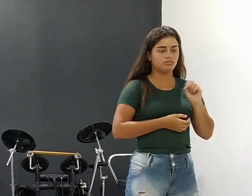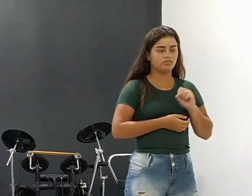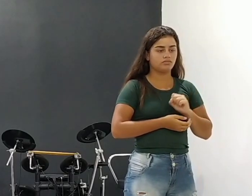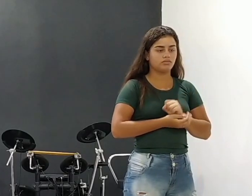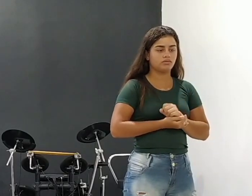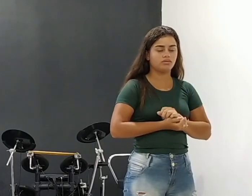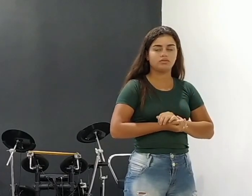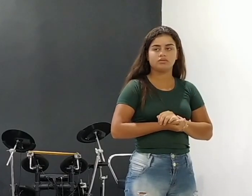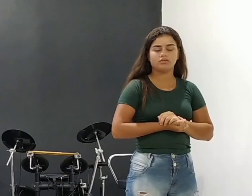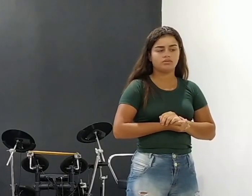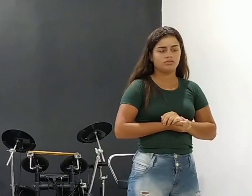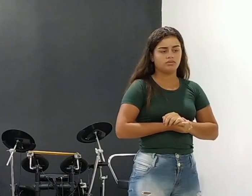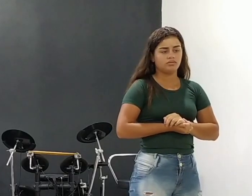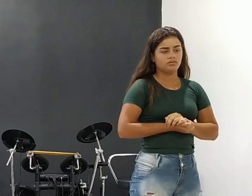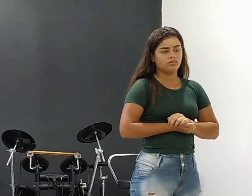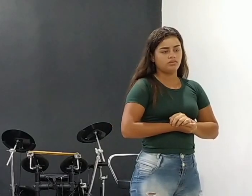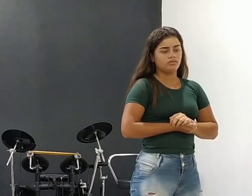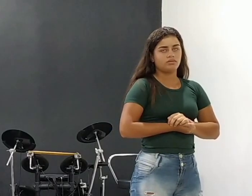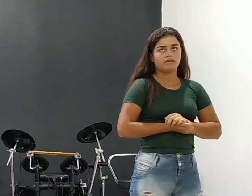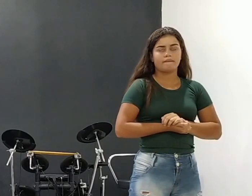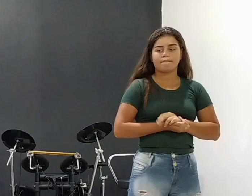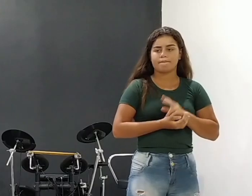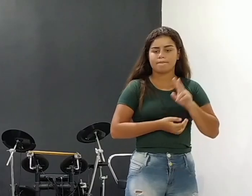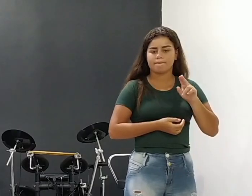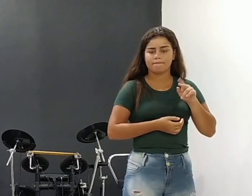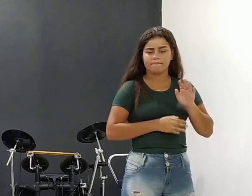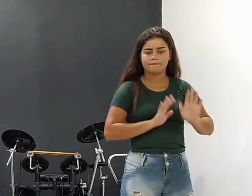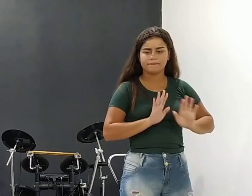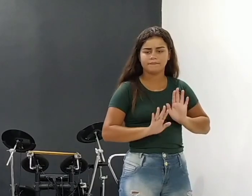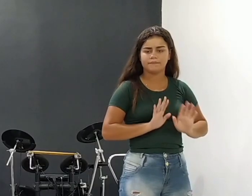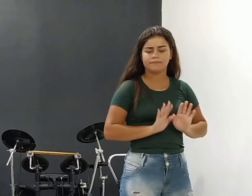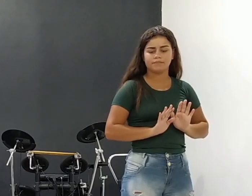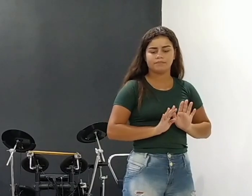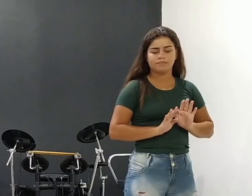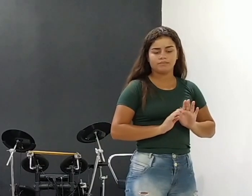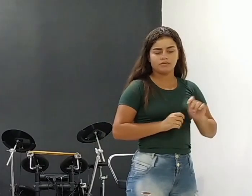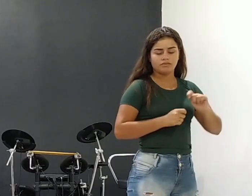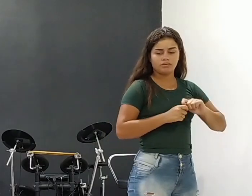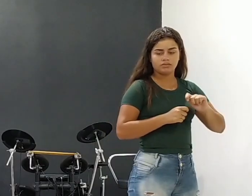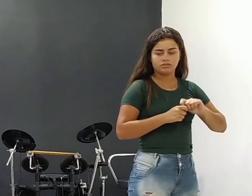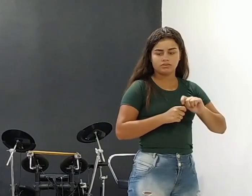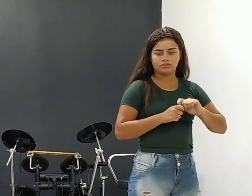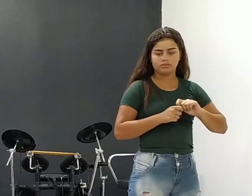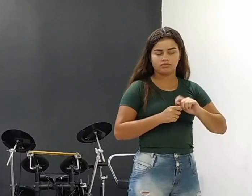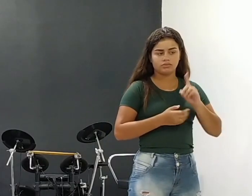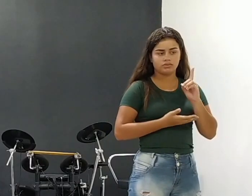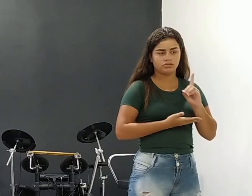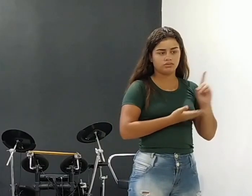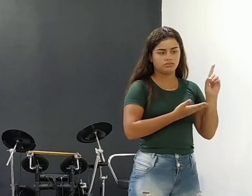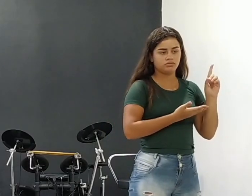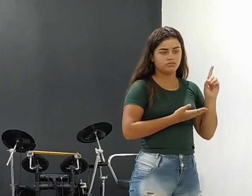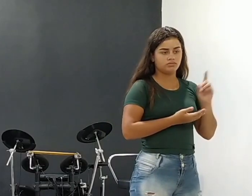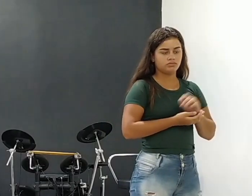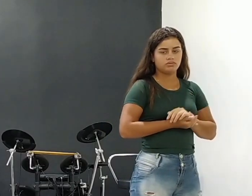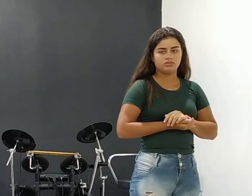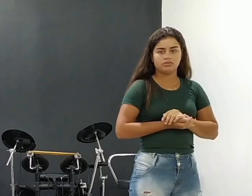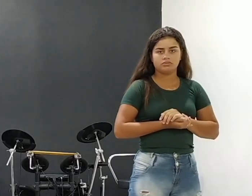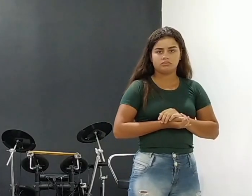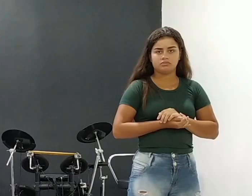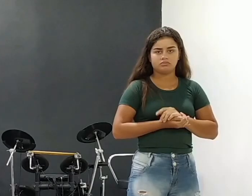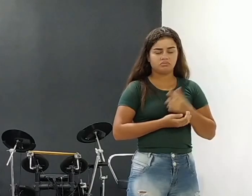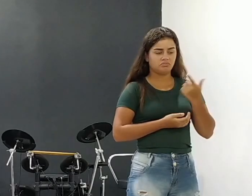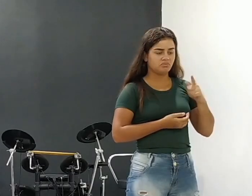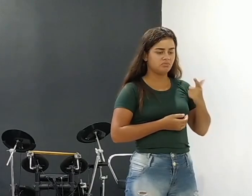aqui, irmãos, às vezes a gente quer, para poder fazer algo para Deus, a gente sempre fala assim: eu não tenho